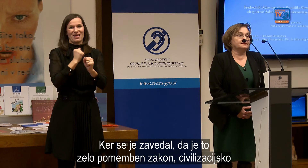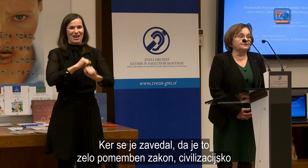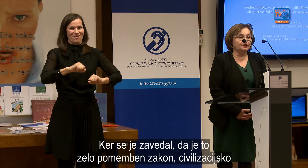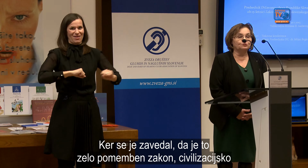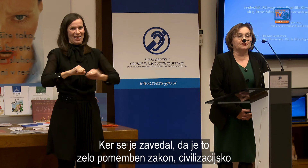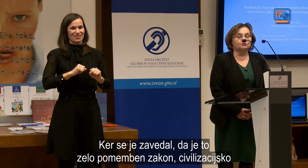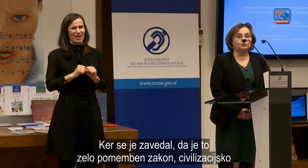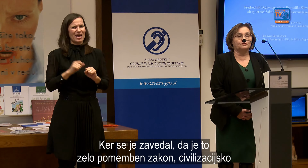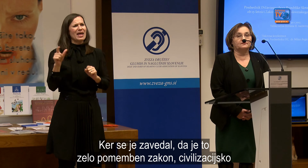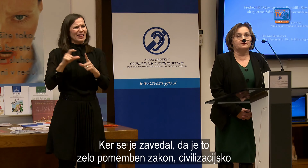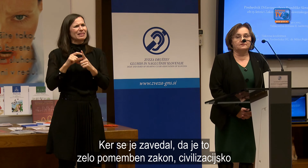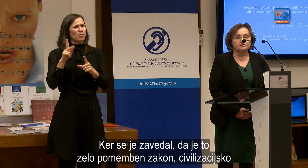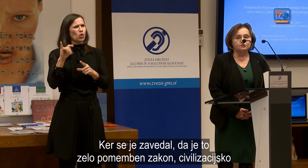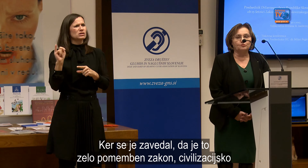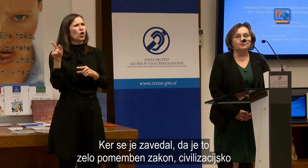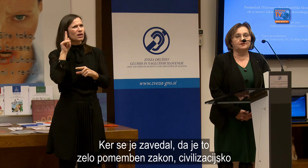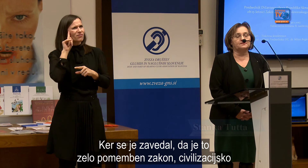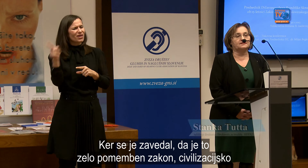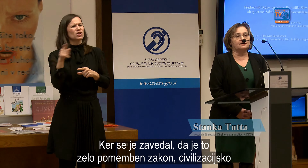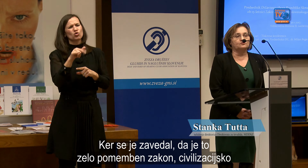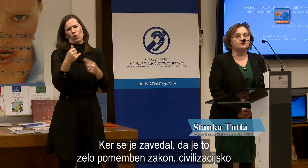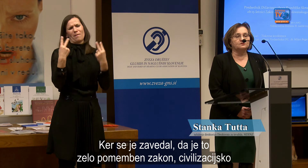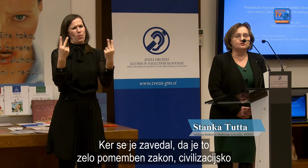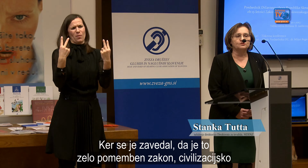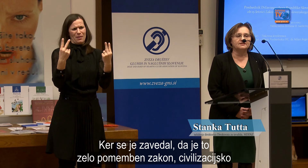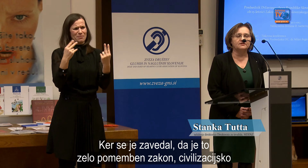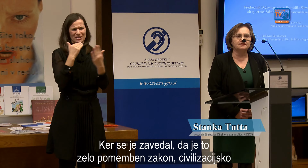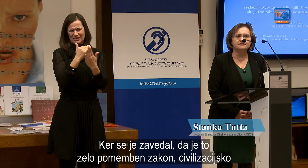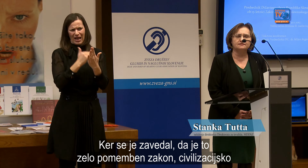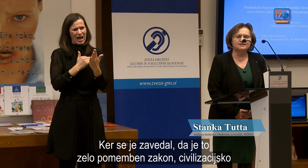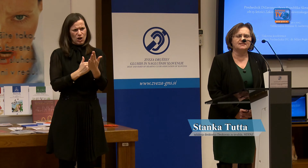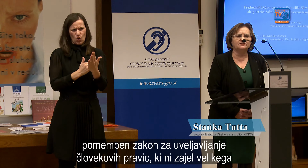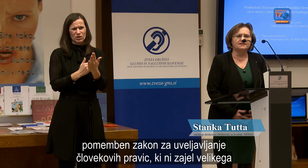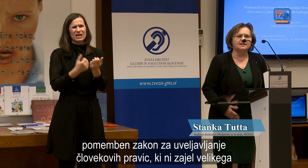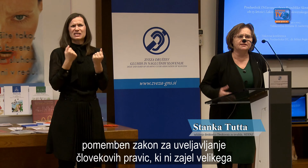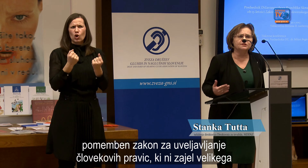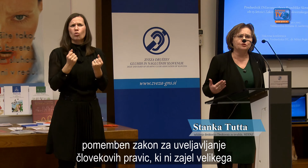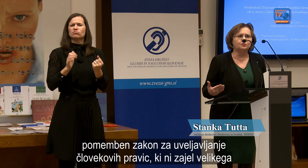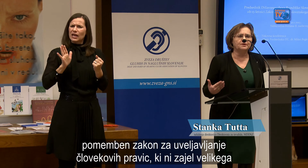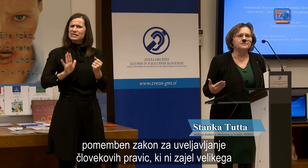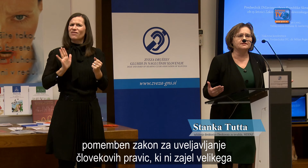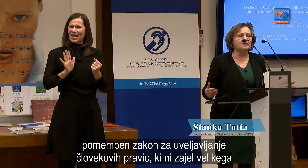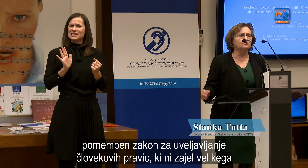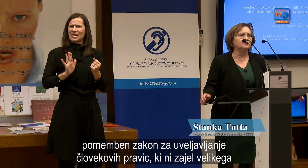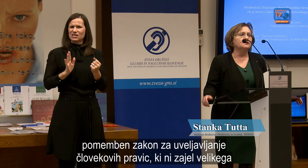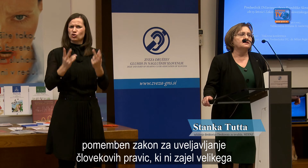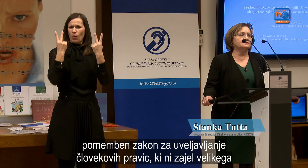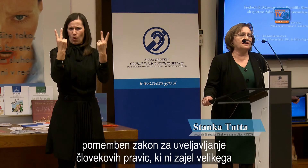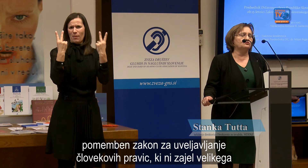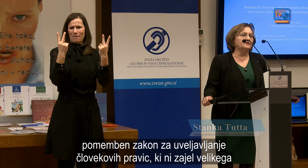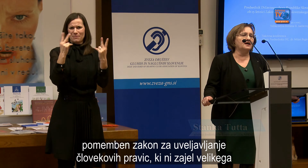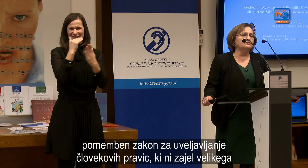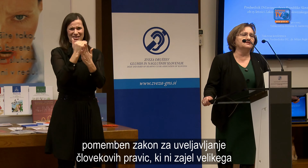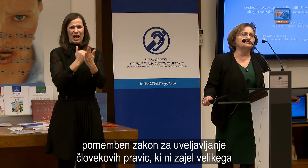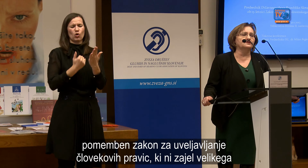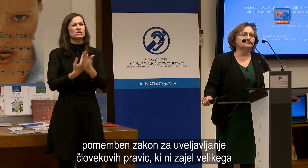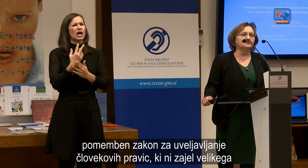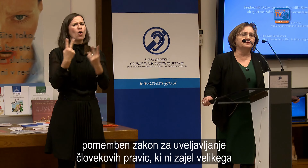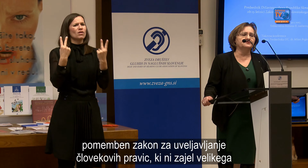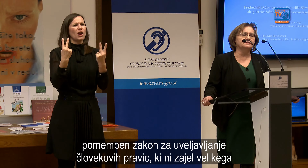Ker se je zavedal, da je to zelo pomemben zakon, zelo civilizacijsko pomemben zakon za